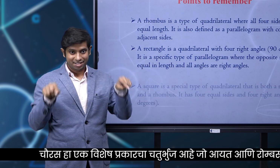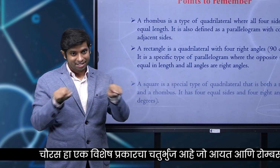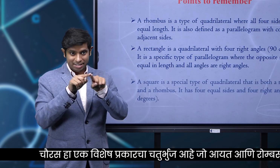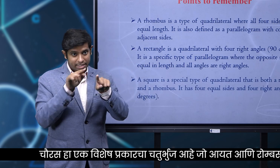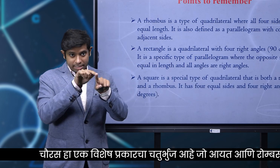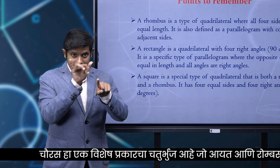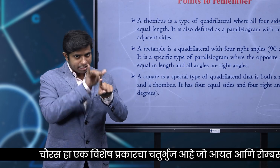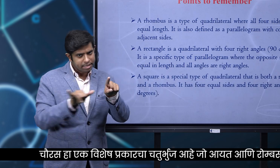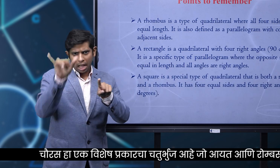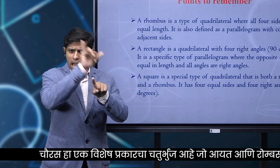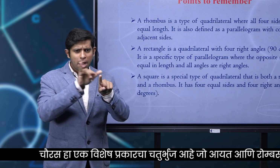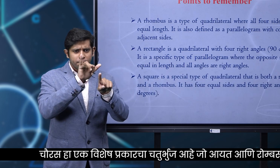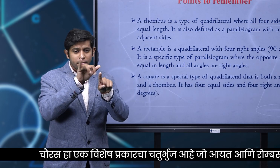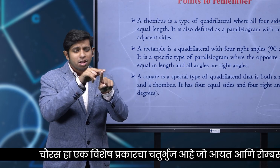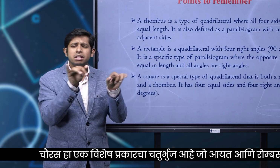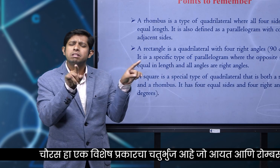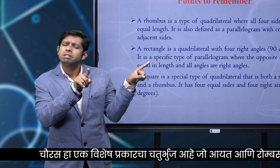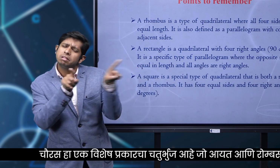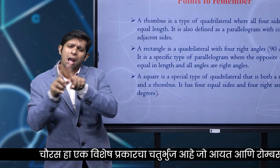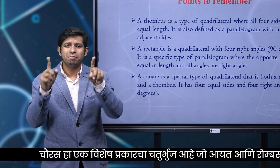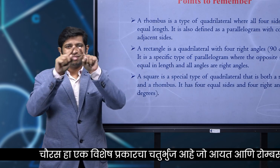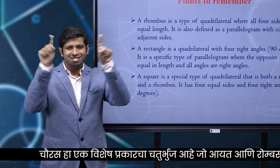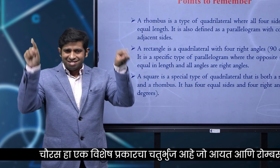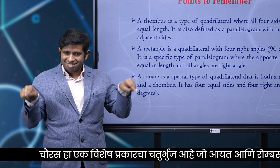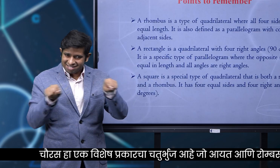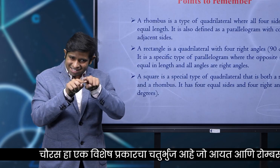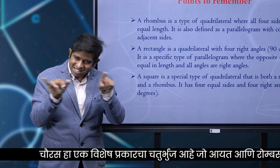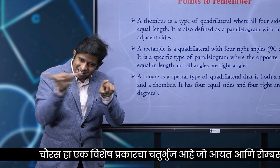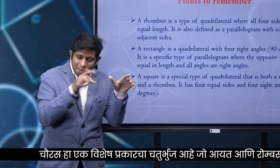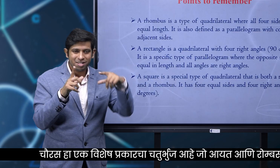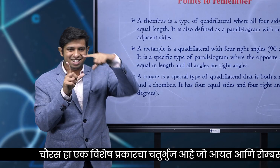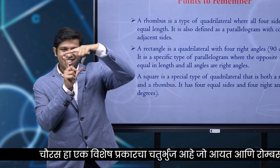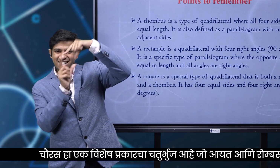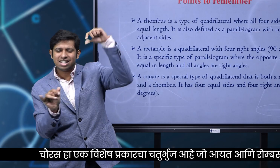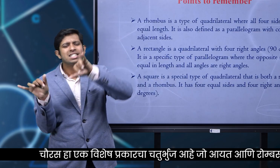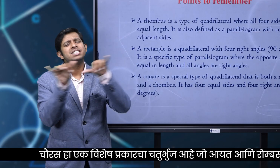चौरस हा एक विशेष प्रकारचा चतुर्भुज आहे जो आयत आणि रोम्बस दोन्ही आहे.